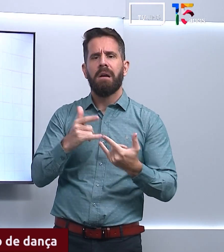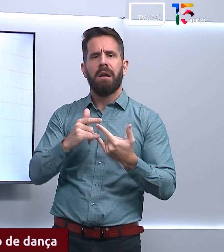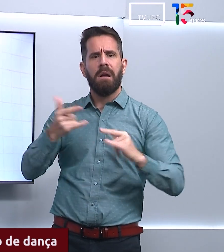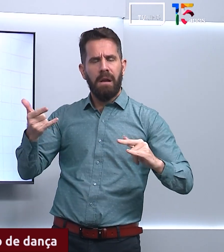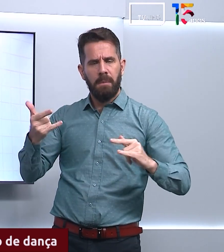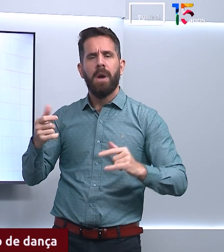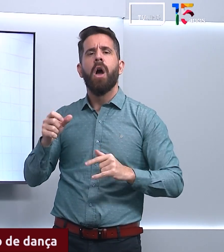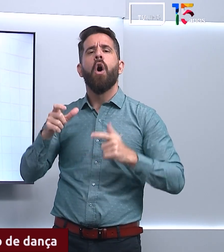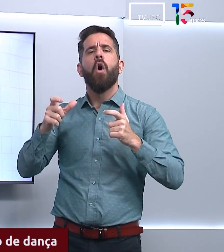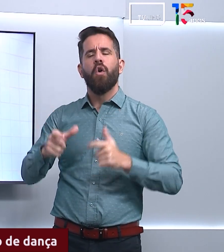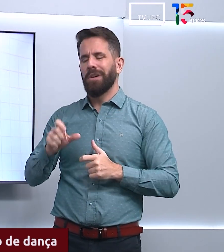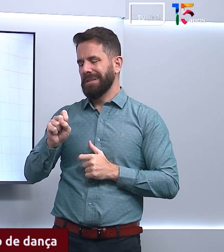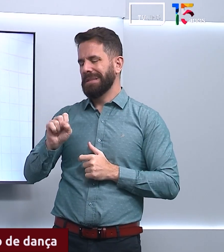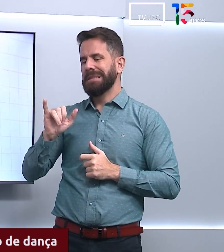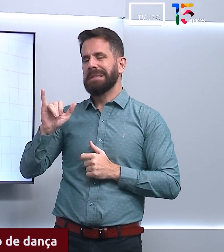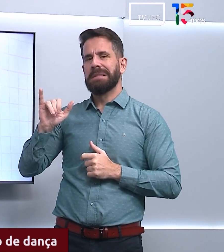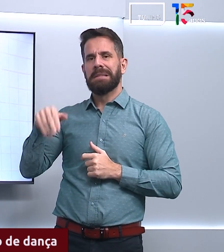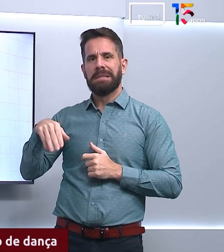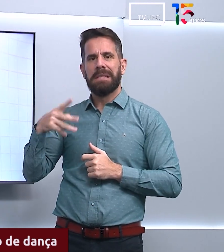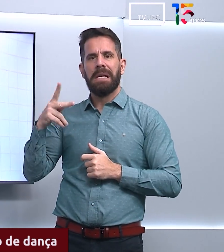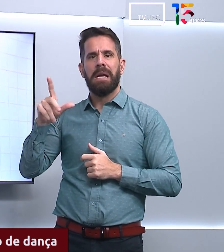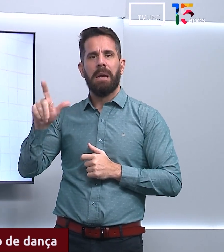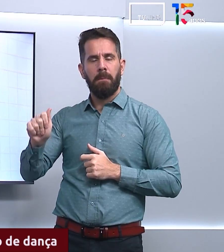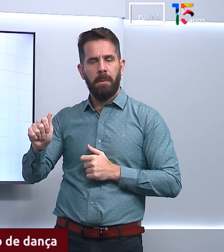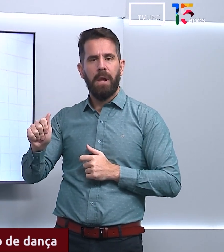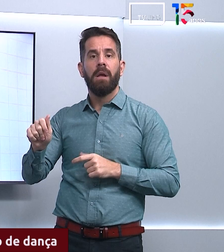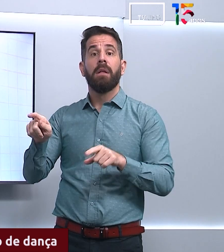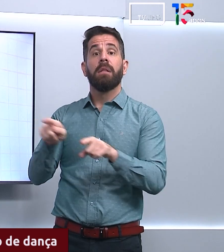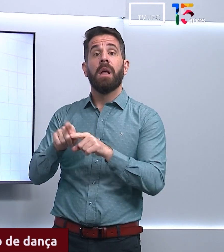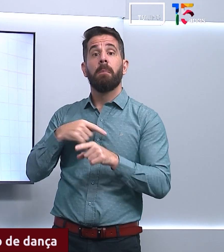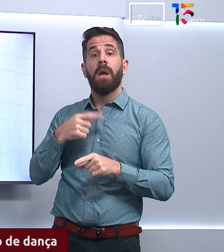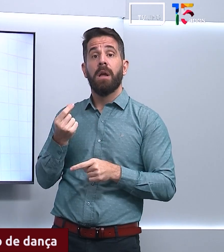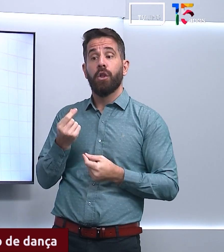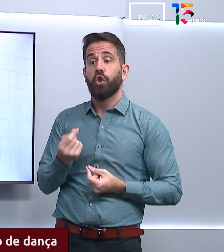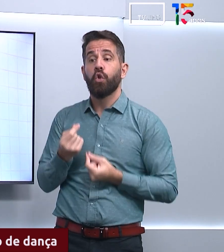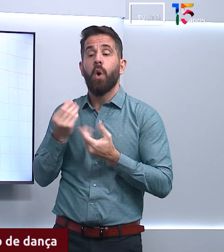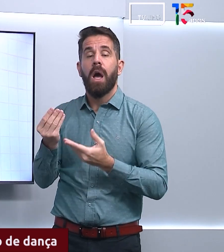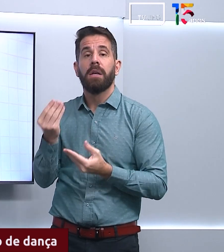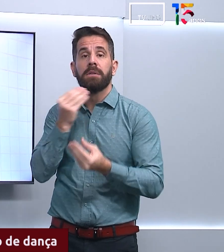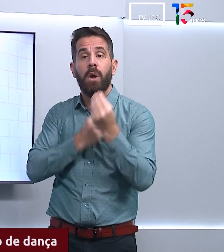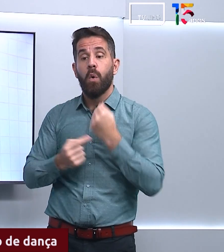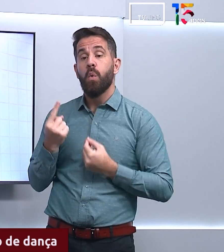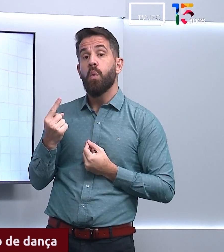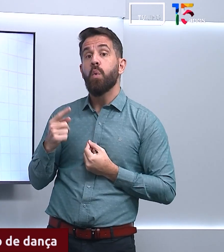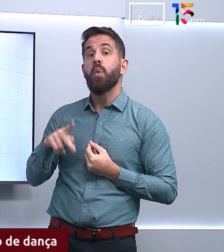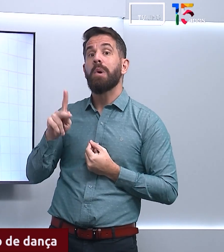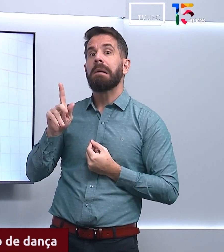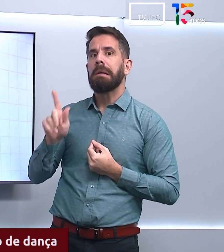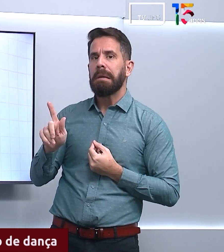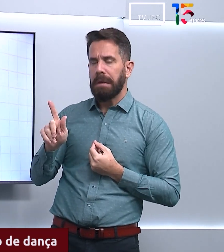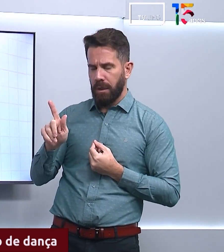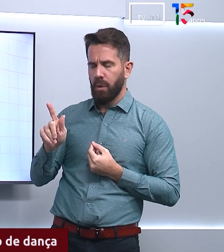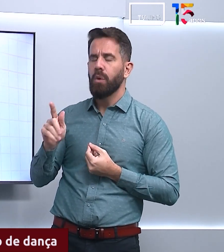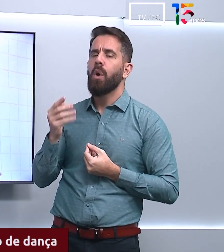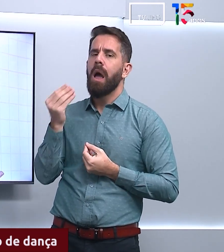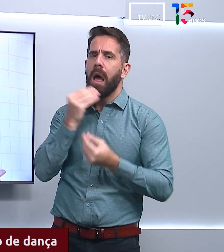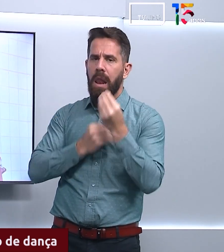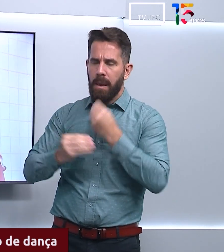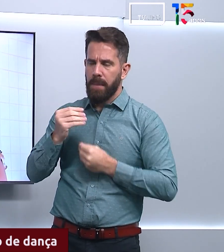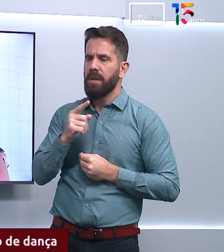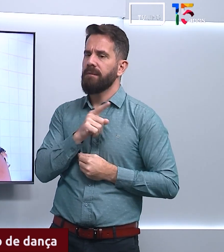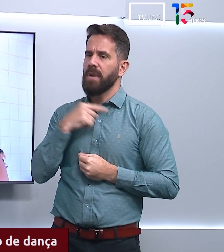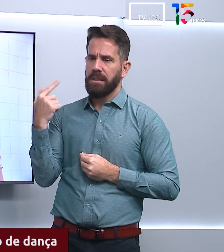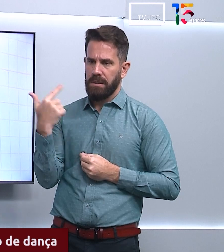plataforma simpla o ingresso ali é a doação de 1 k de alimento não perecível E aí essas outras apresentações